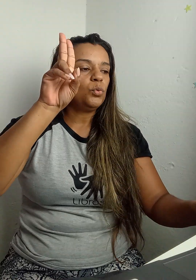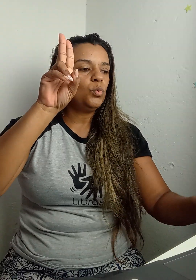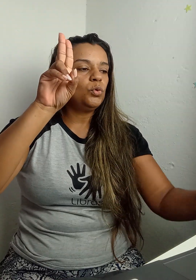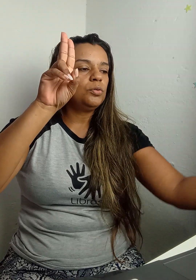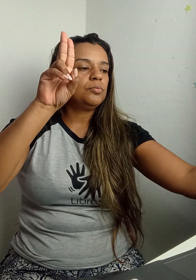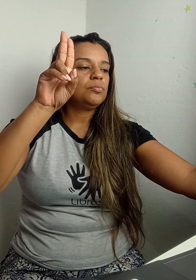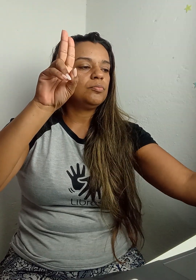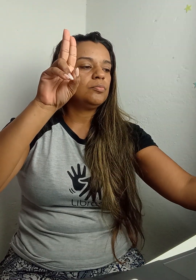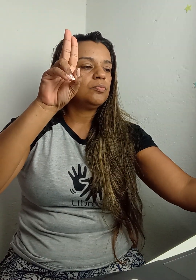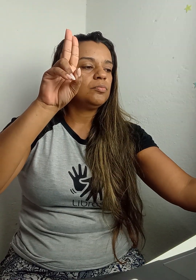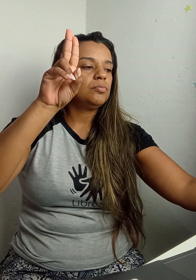U,